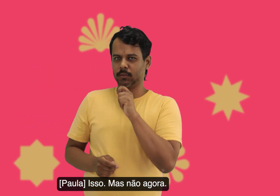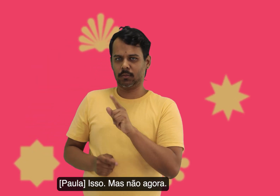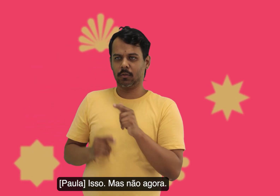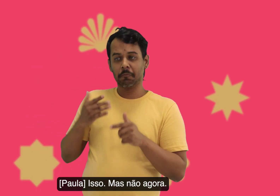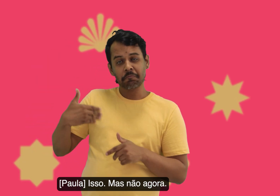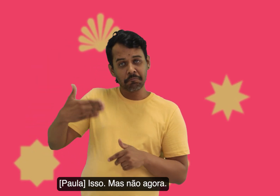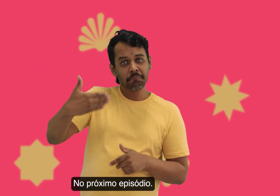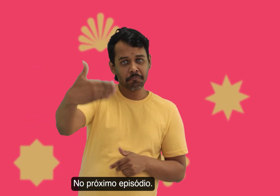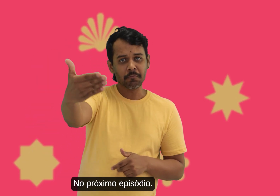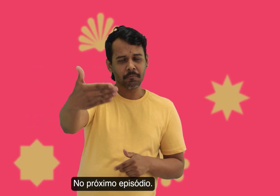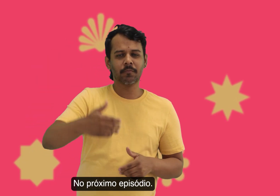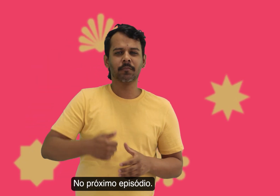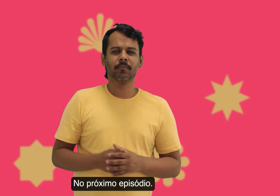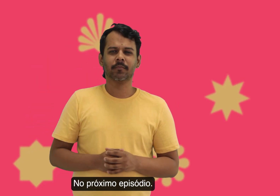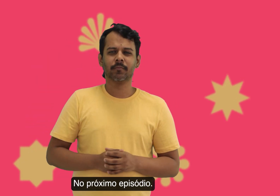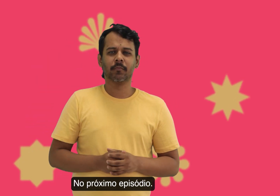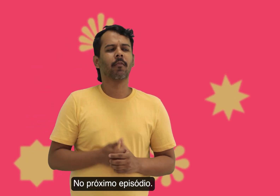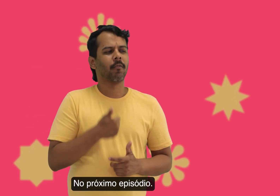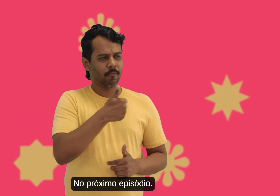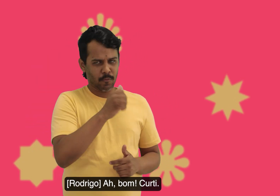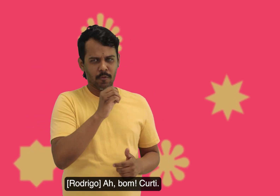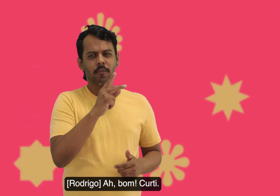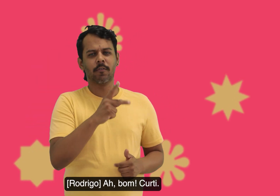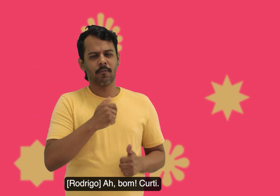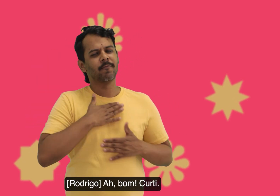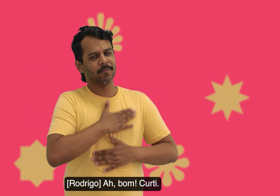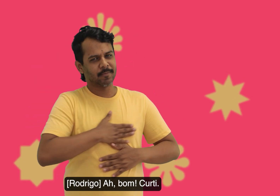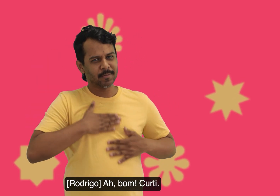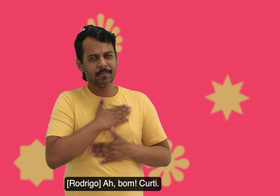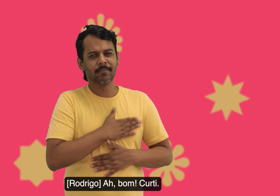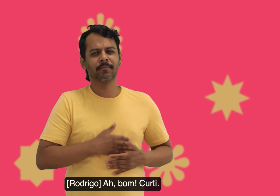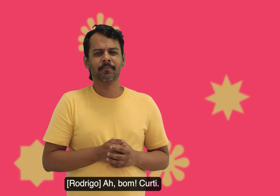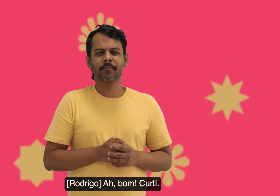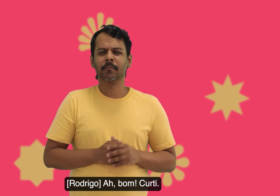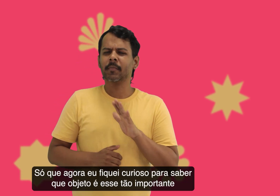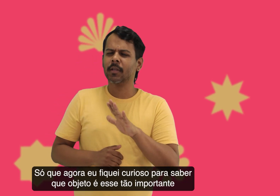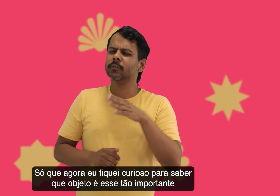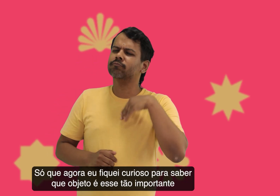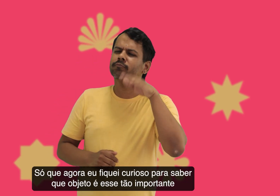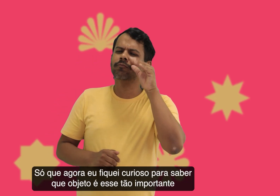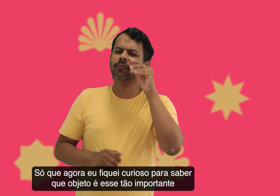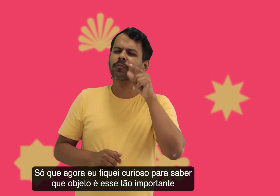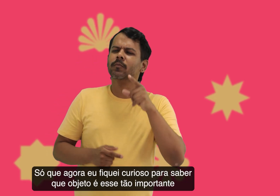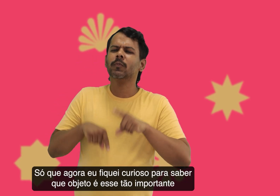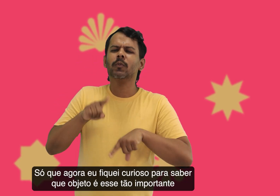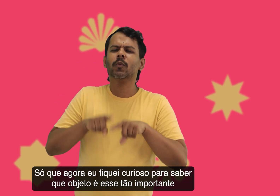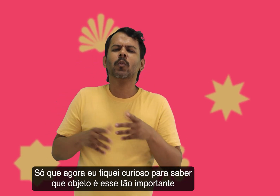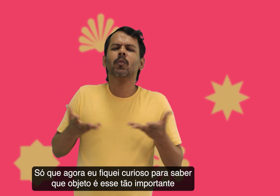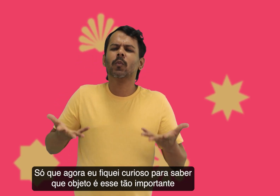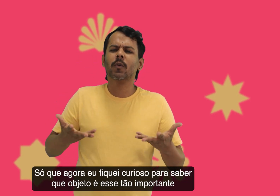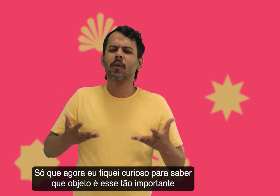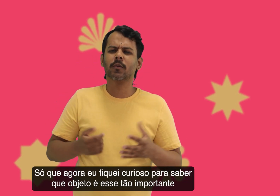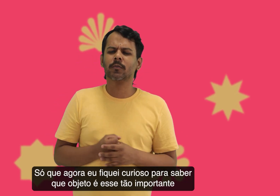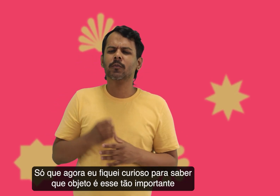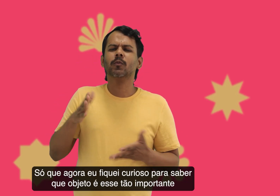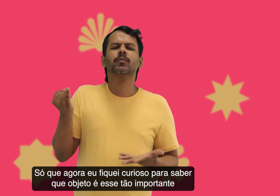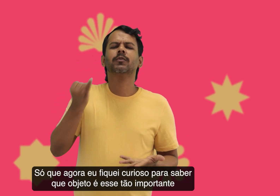mas não agora. No próximo episódio. Ah, bom, curti. Só que agora eu fiquei curioso para saber que objeto é esse